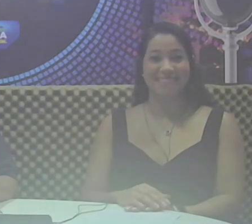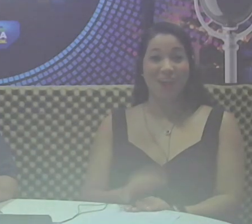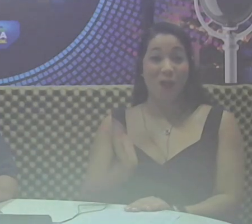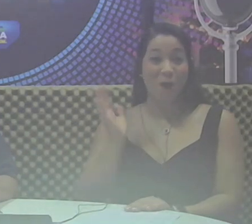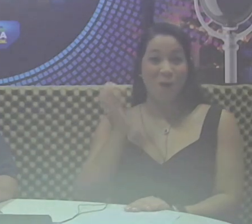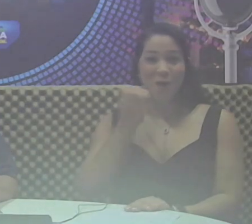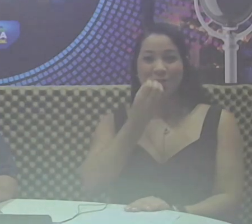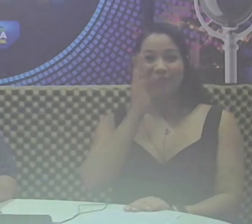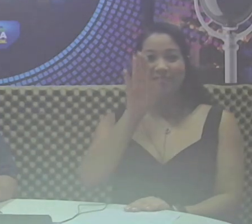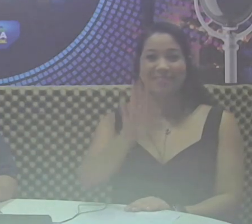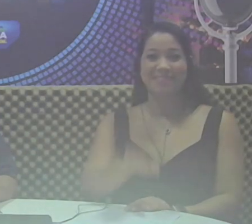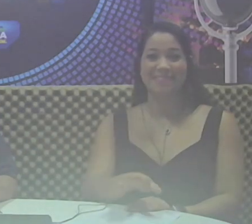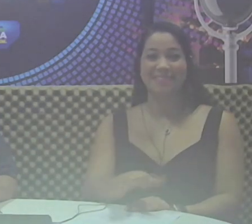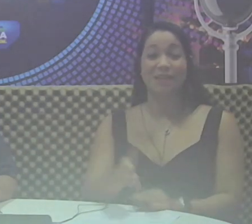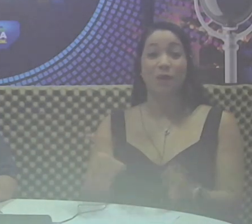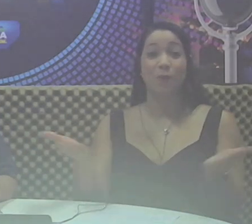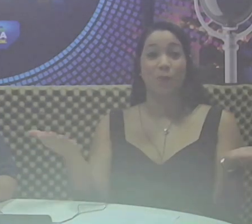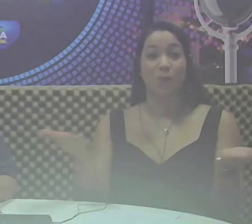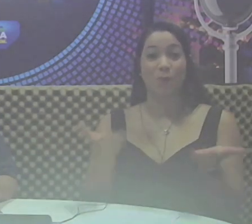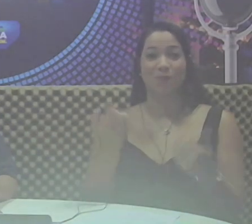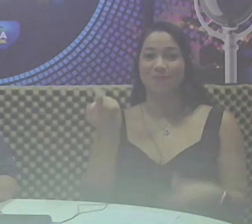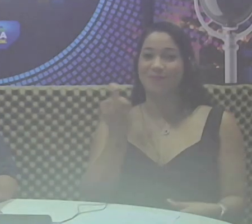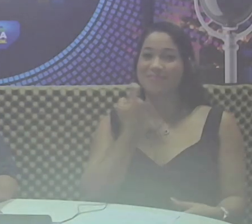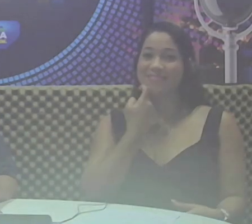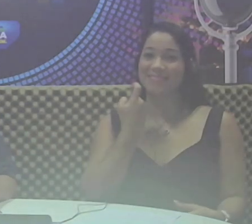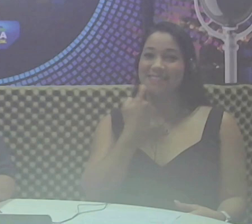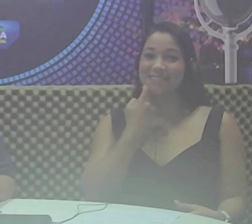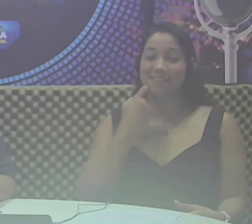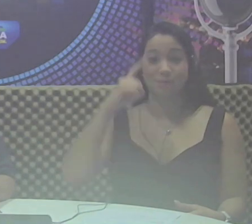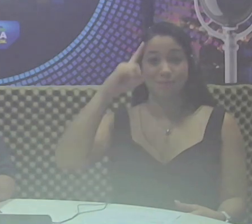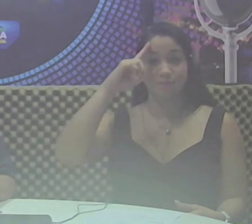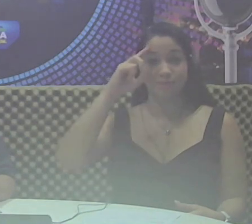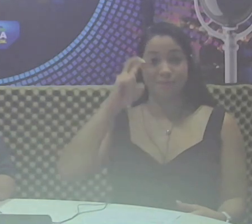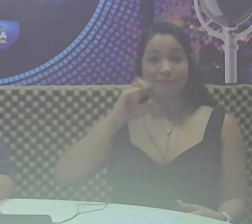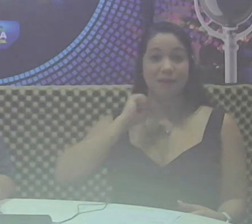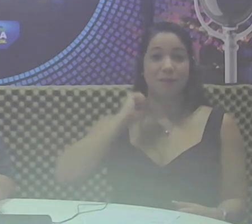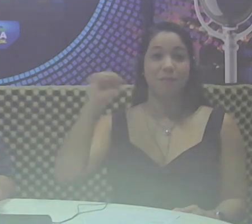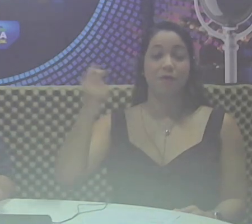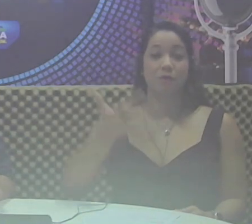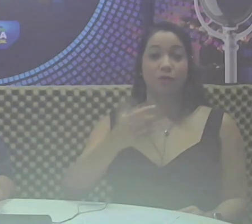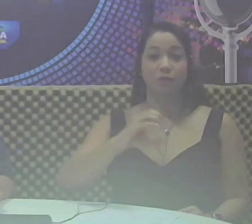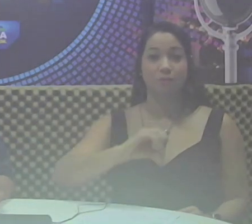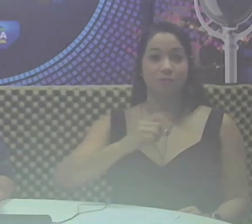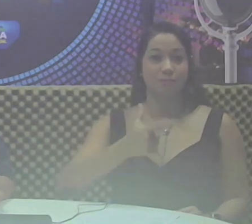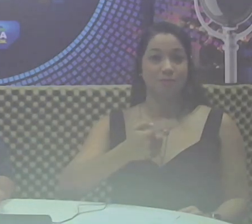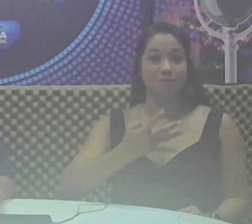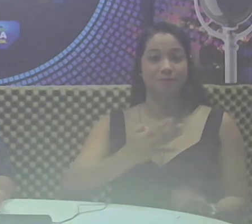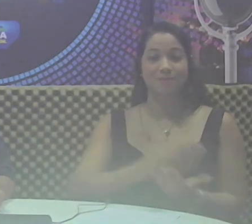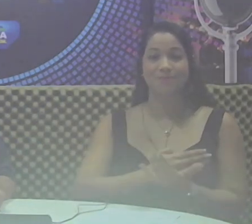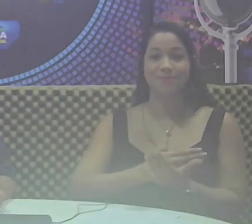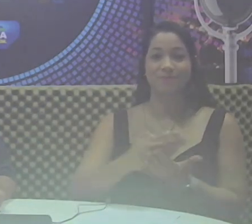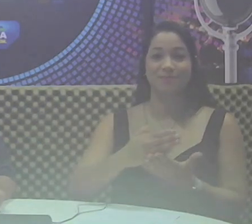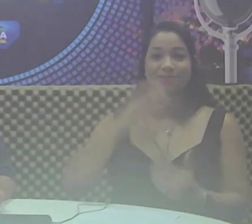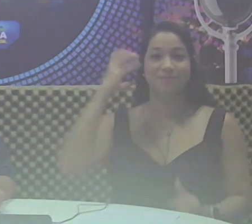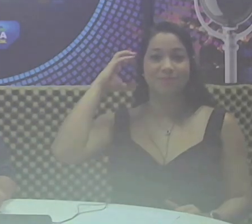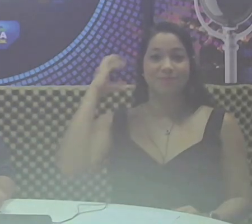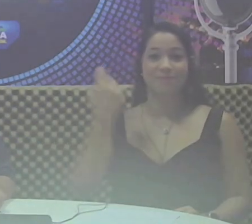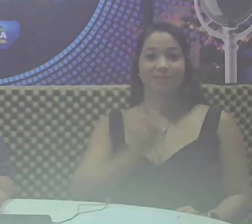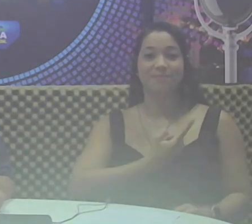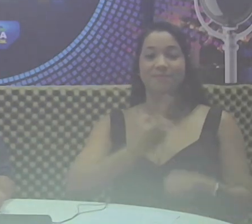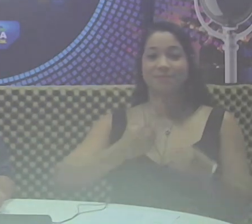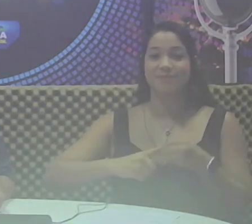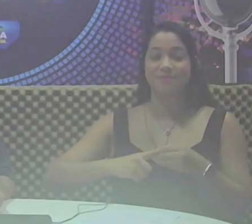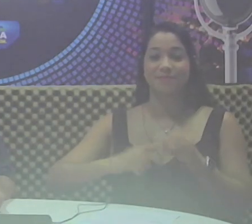Olá, boa tarde. Hoje é sexta-feira, dia 5 de abril de 2024. Está no ar a Rádio Nossa